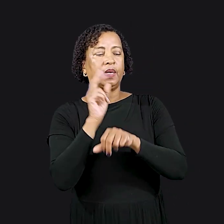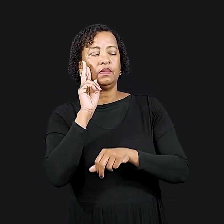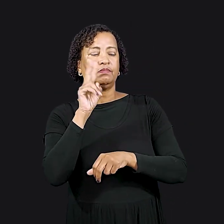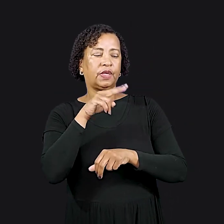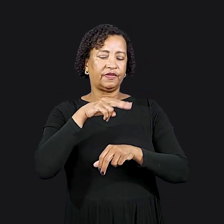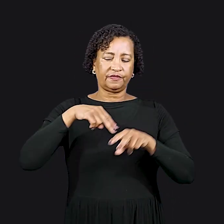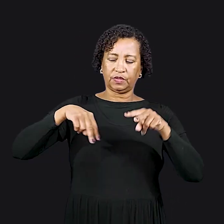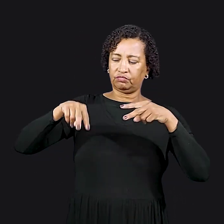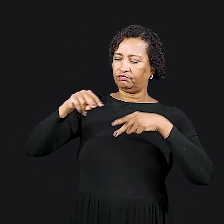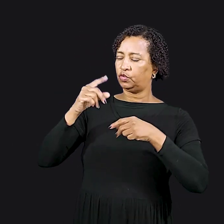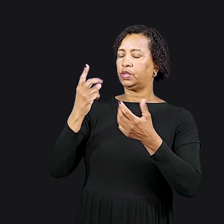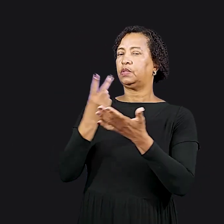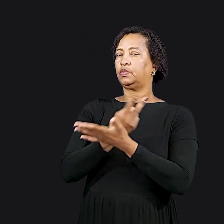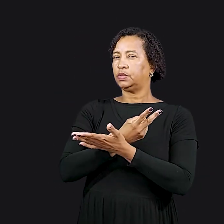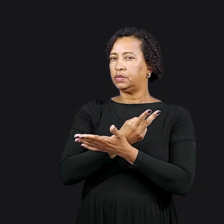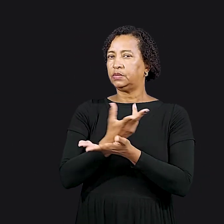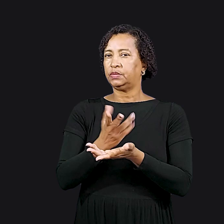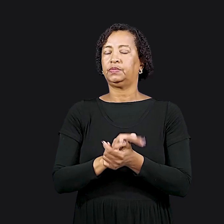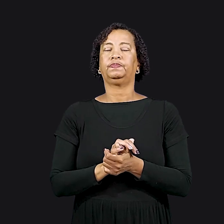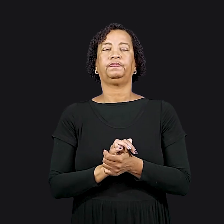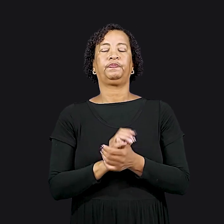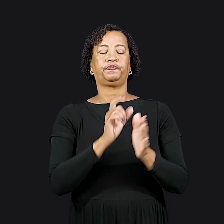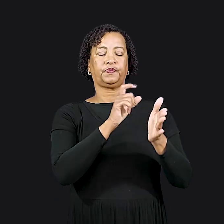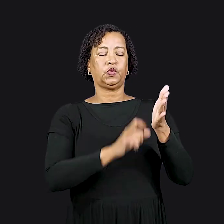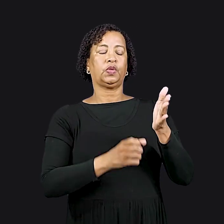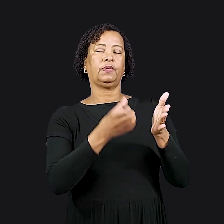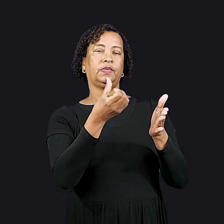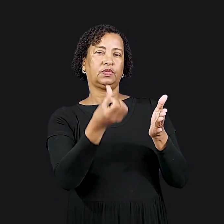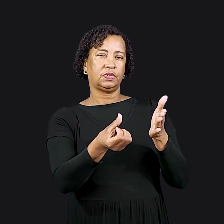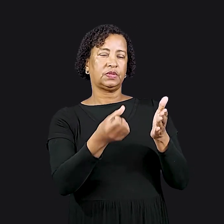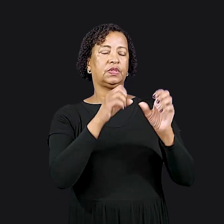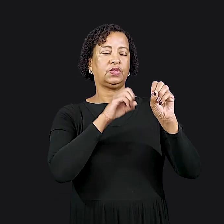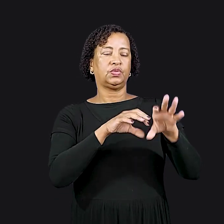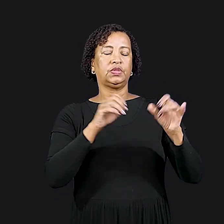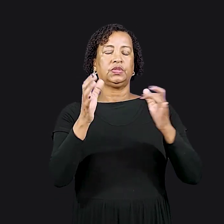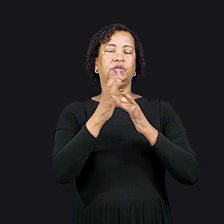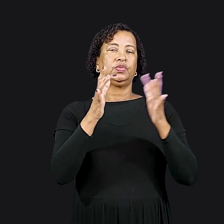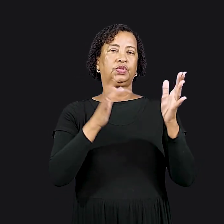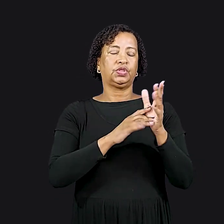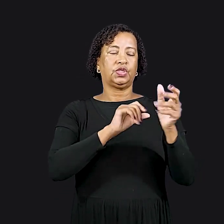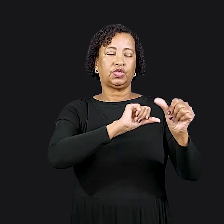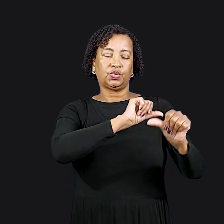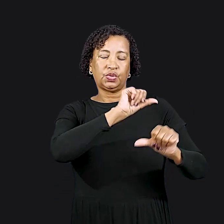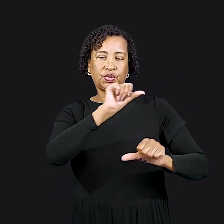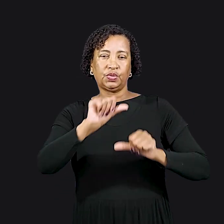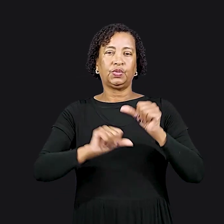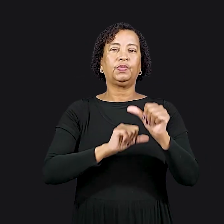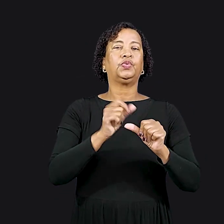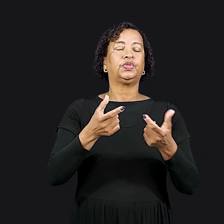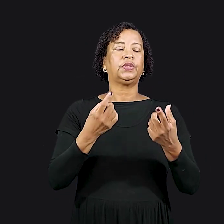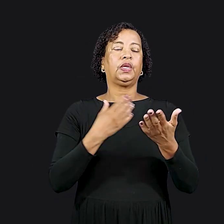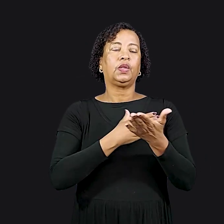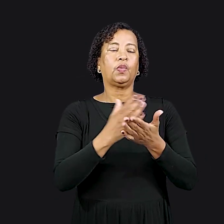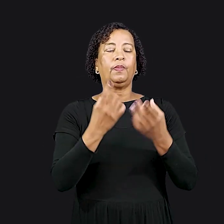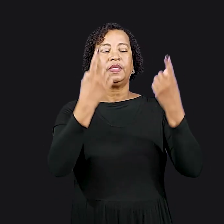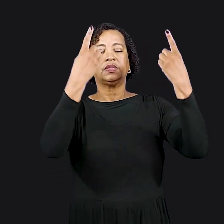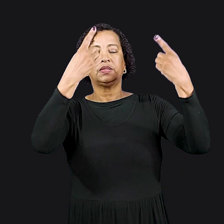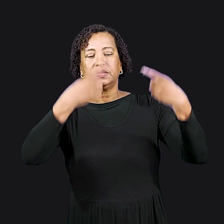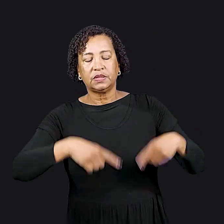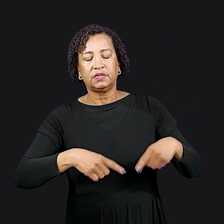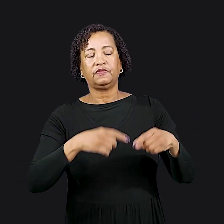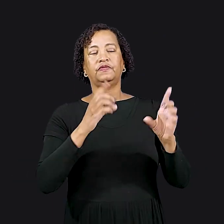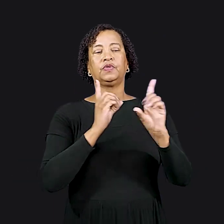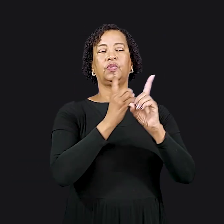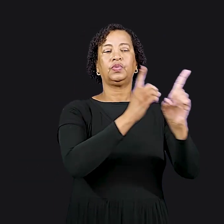redor. No capítulo 6, o ensino de Jesus toma outro rumo e Jesus passa a desafiar seus discípulos a olharem